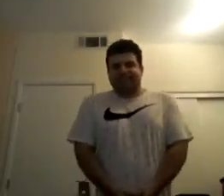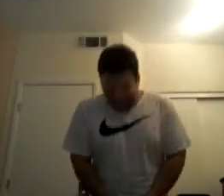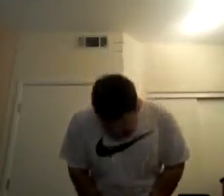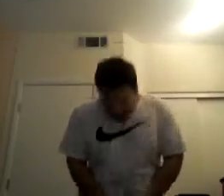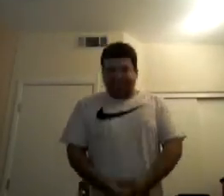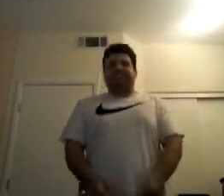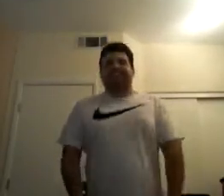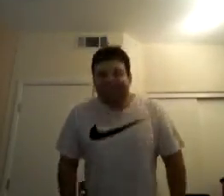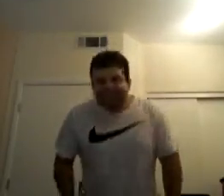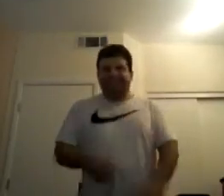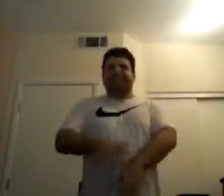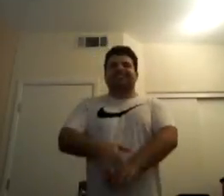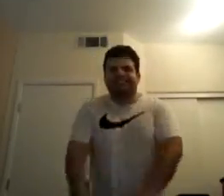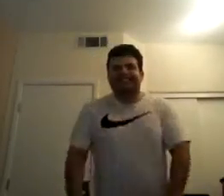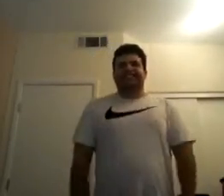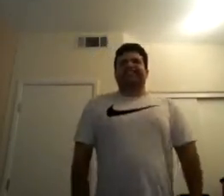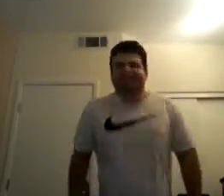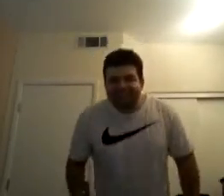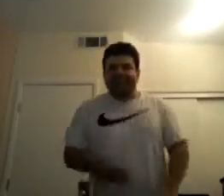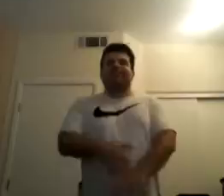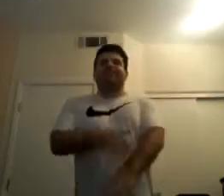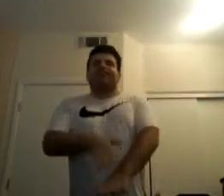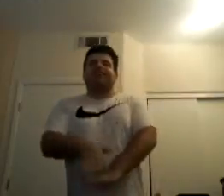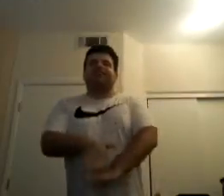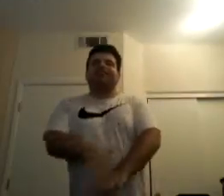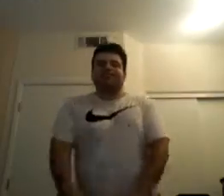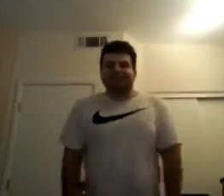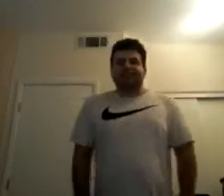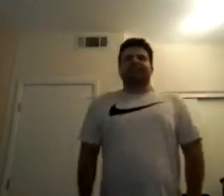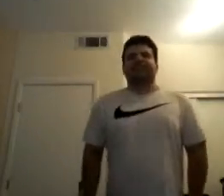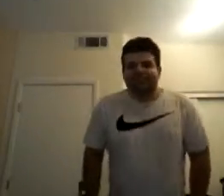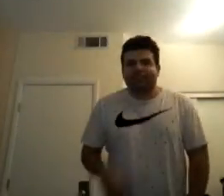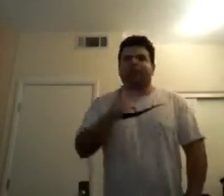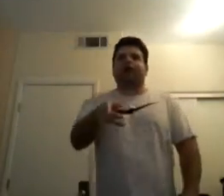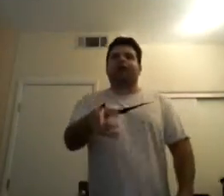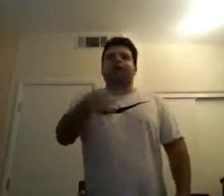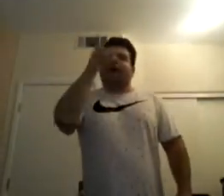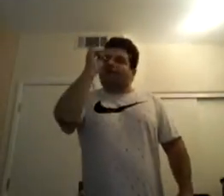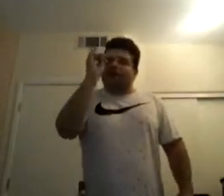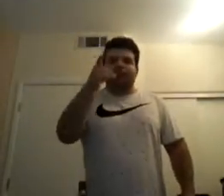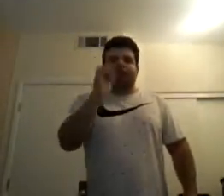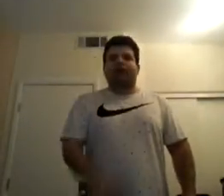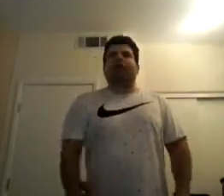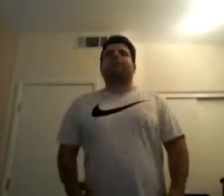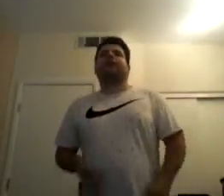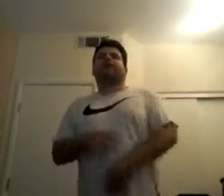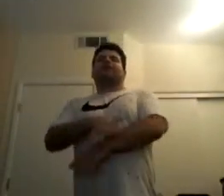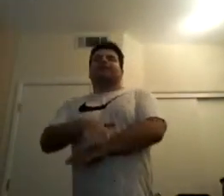ਦੋ ਚੱਲ ਤੂੰ ਬਾਹੀ ਜਿੱਥੇ ਪੰਪ ਸੁੱਟੇ ਸਾਡੀ ਕੋ ਛੋਟੀ ਉਮਰ ਤੂੰ ਹੀ ਖਤਰ ਪਾ ਦੇ ਸ਼ੋ ਕਿਸੇ ਤੋਂ ਡਰ ਜਮਾ